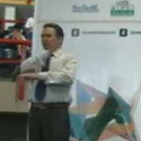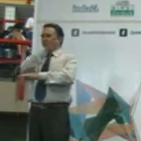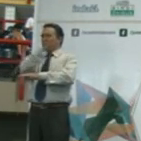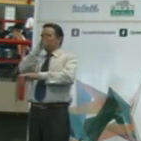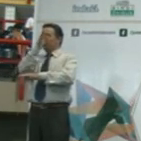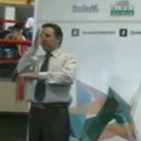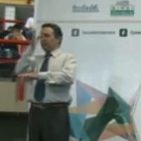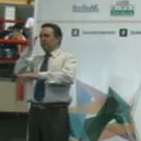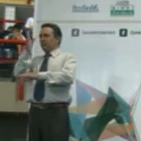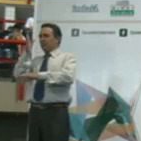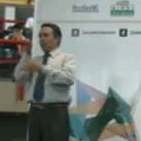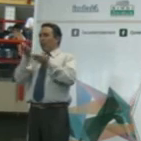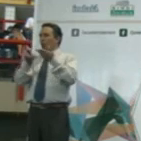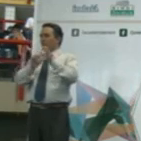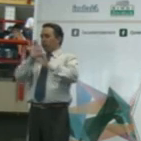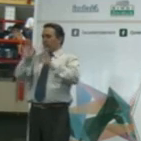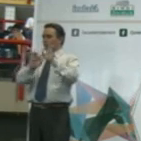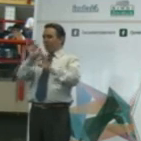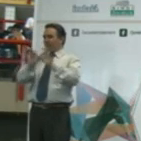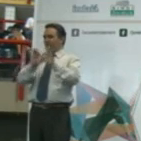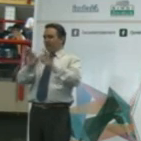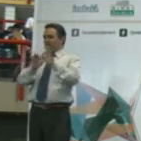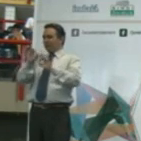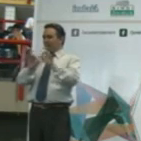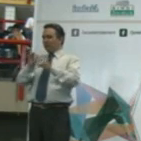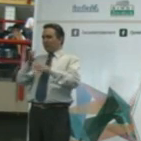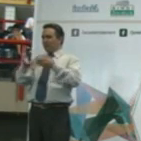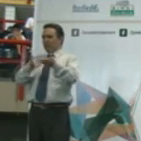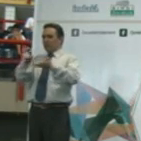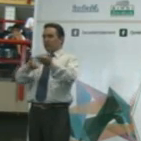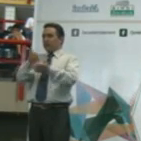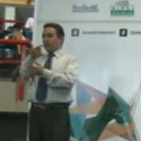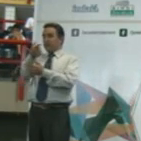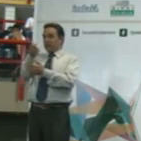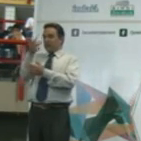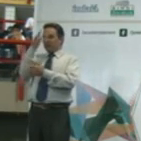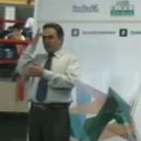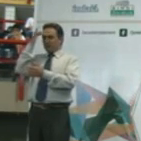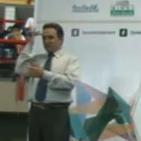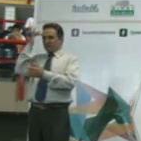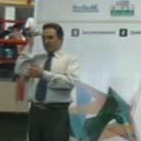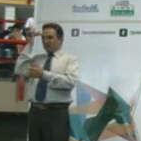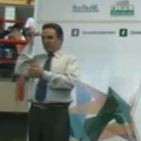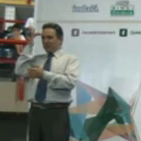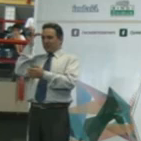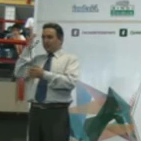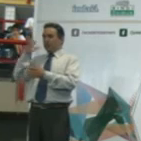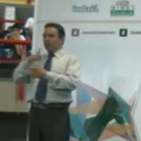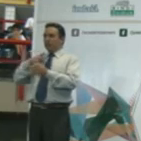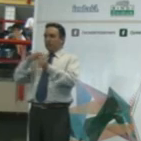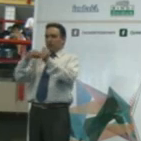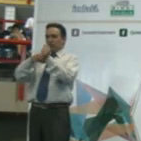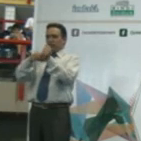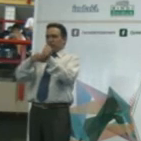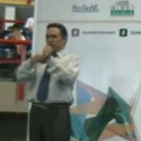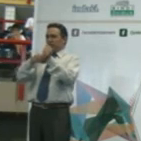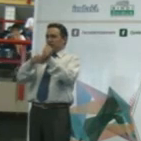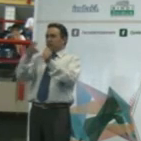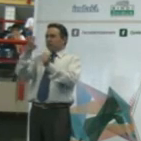organizar o atendimento de 120 pessoas, cada uma receber uma senha de